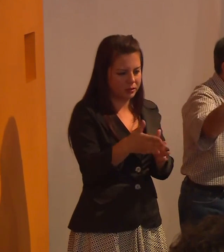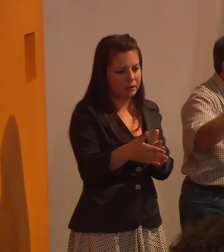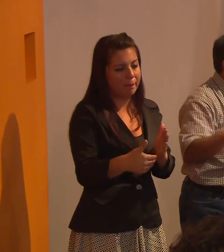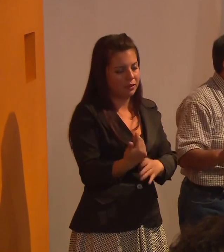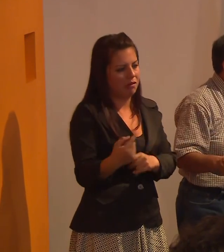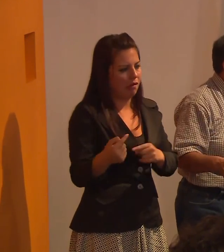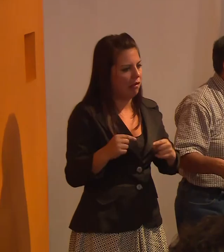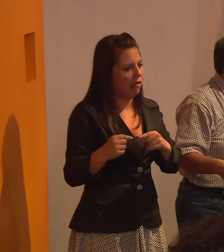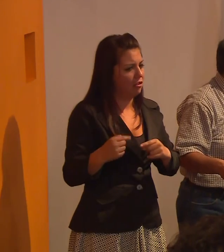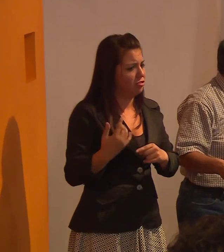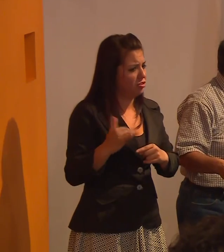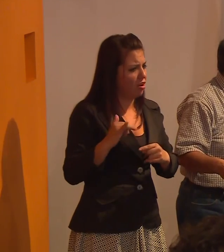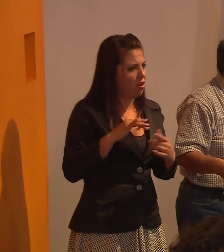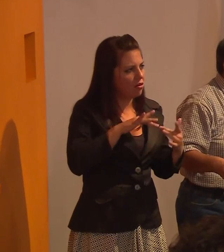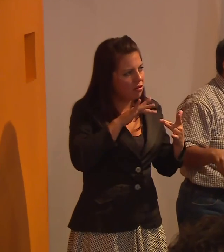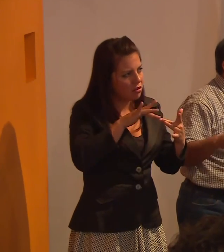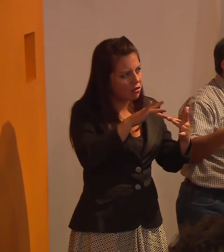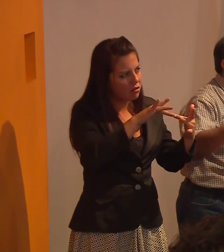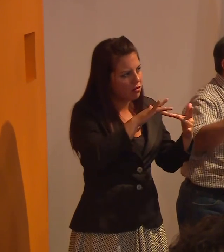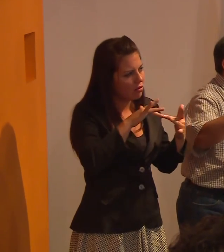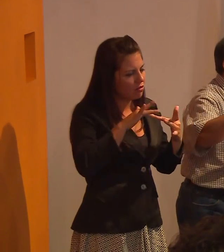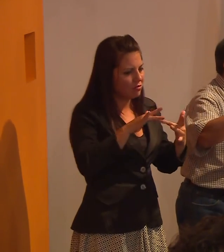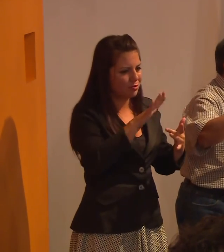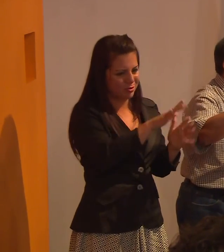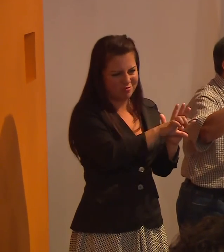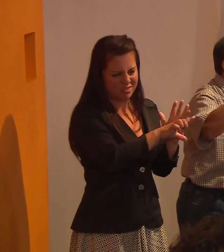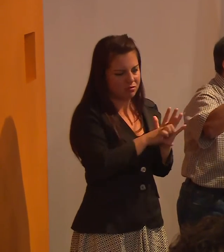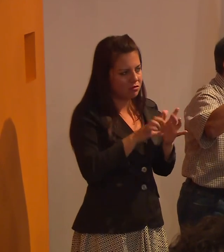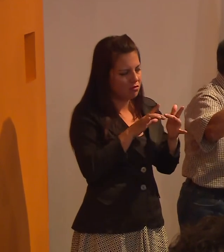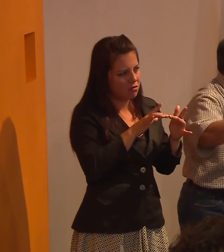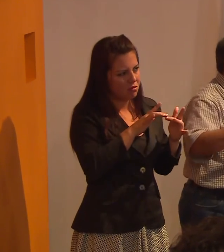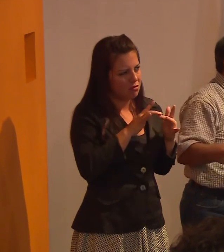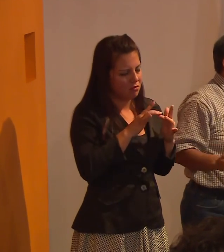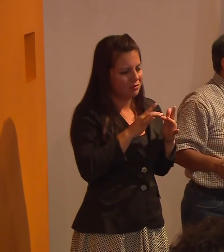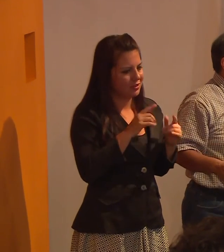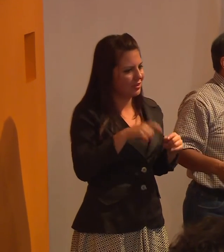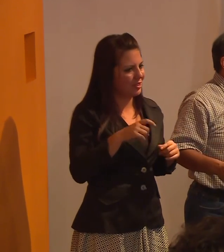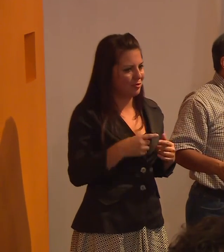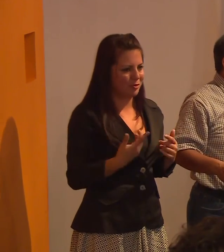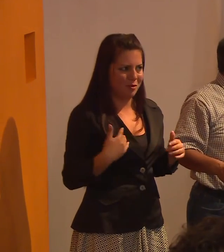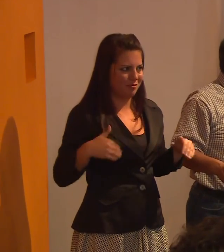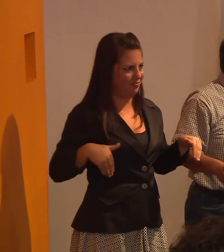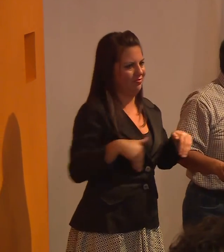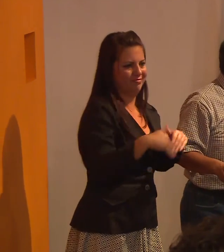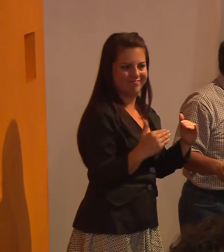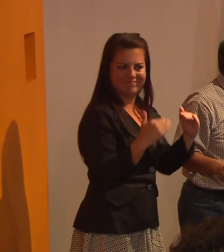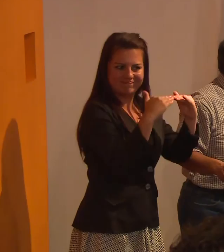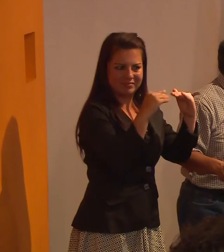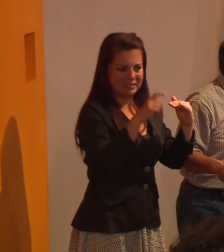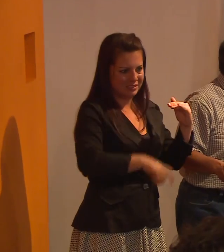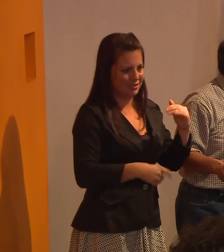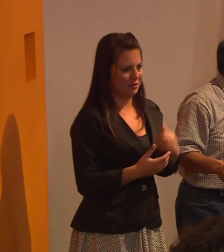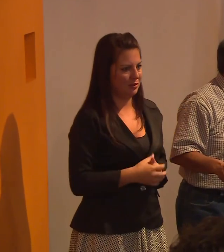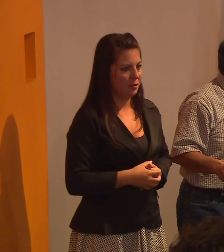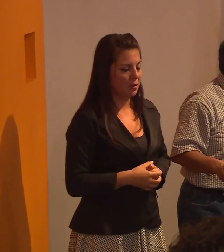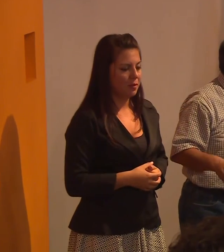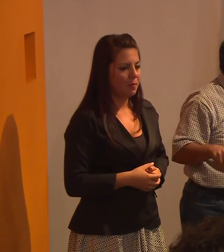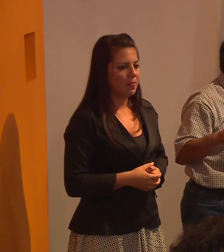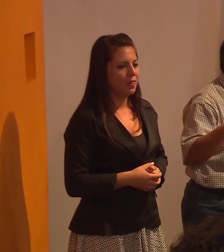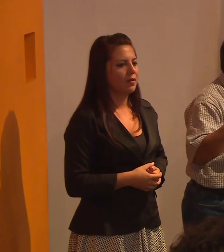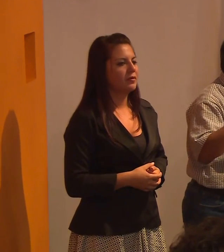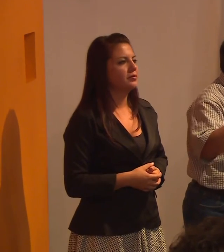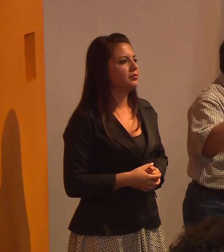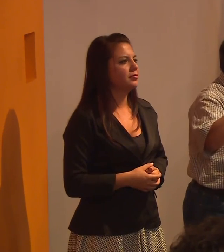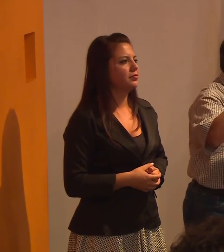en contacto con algunas unidades legislativas y necesitamos estar al día. Desde el punto de vista de los que hemos venido trabajando en